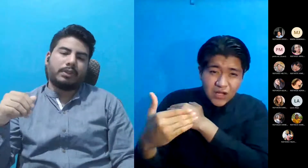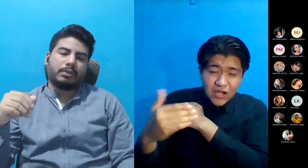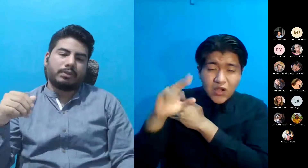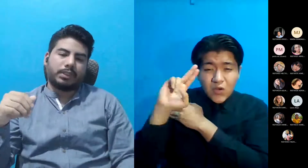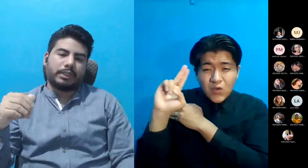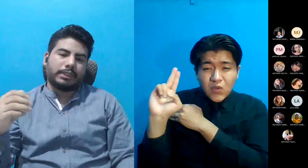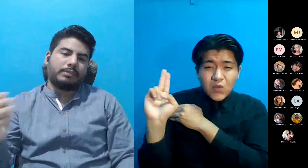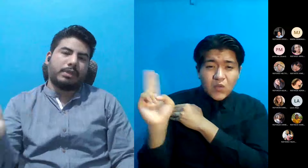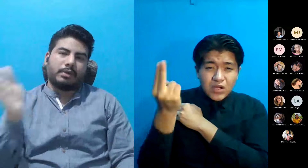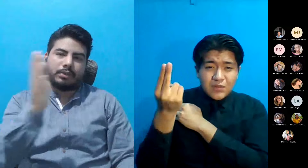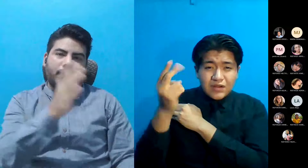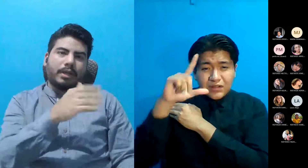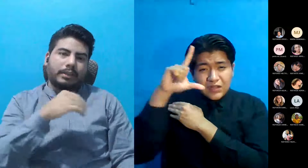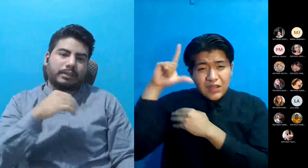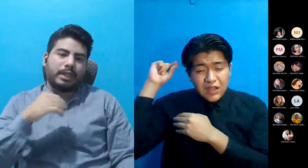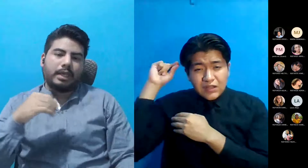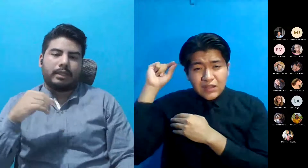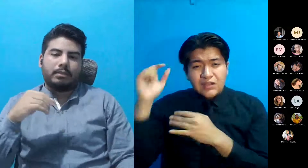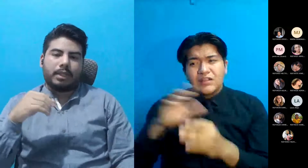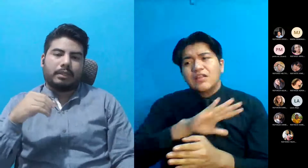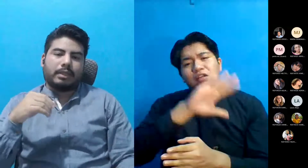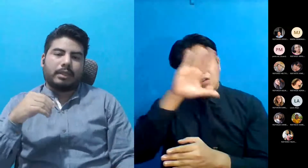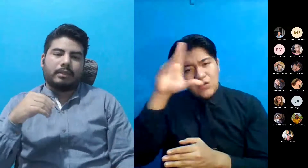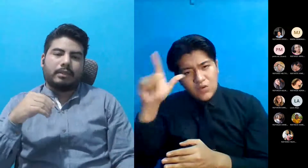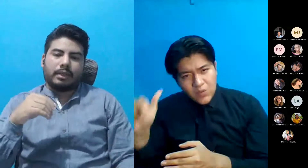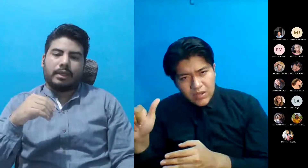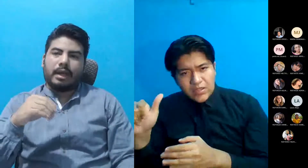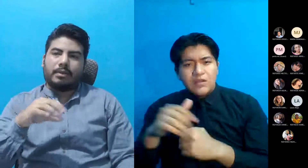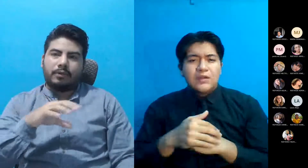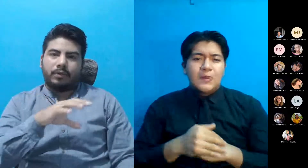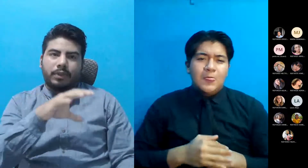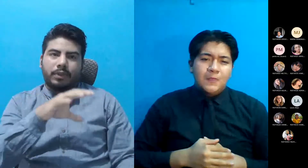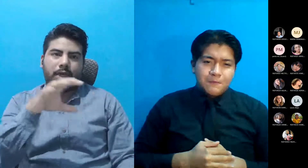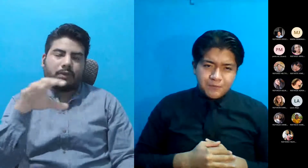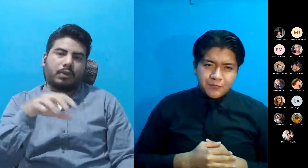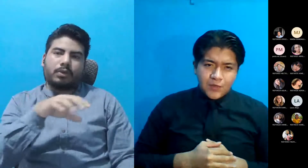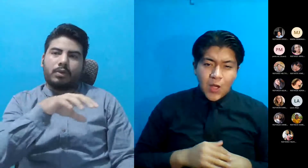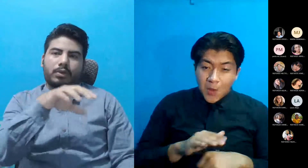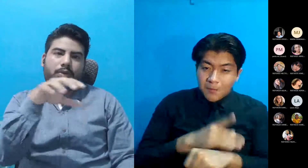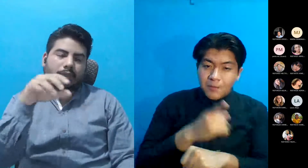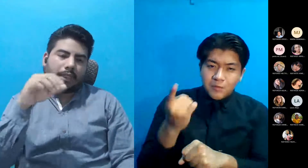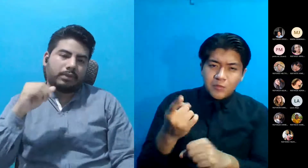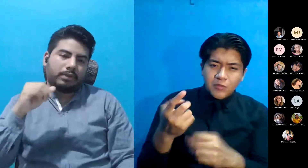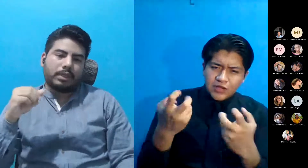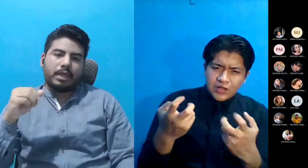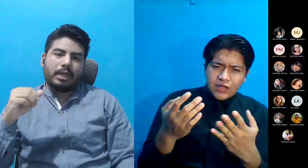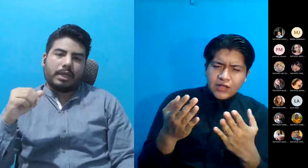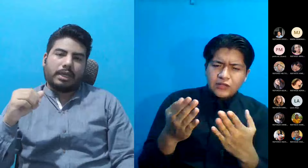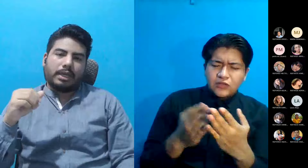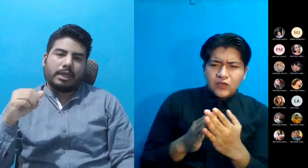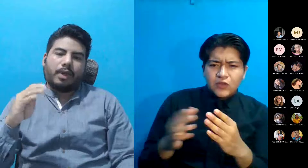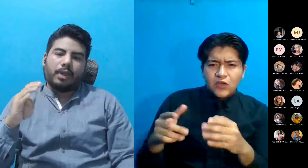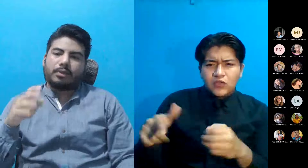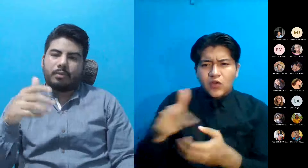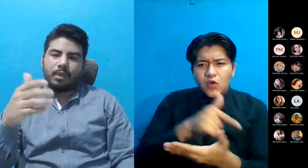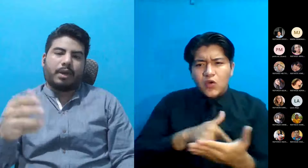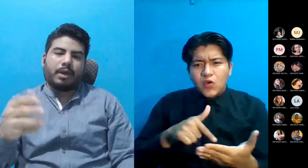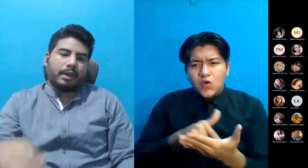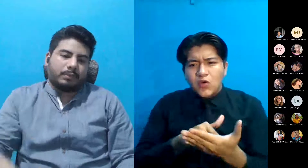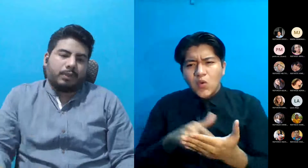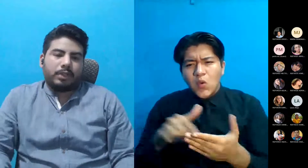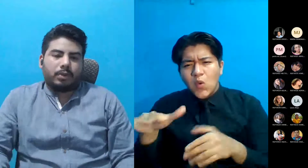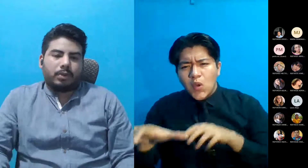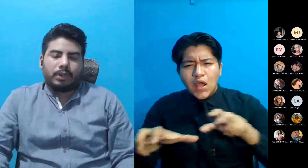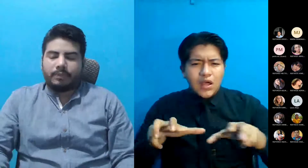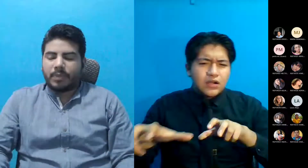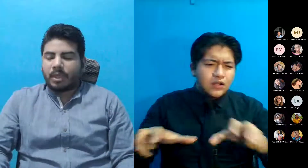en 1986, pero esto antes también de haber fundado otros centros enfocados también